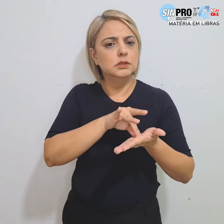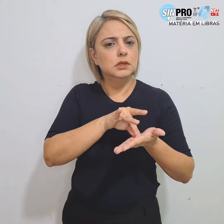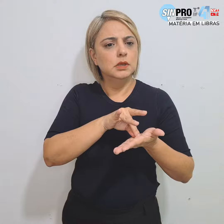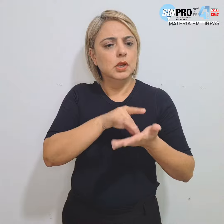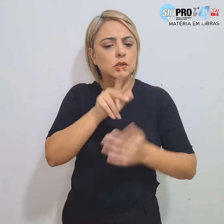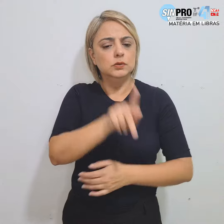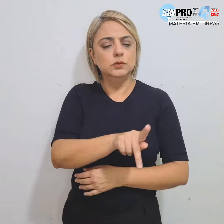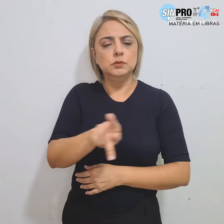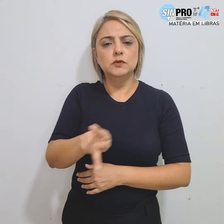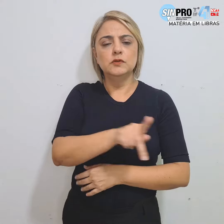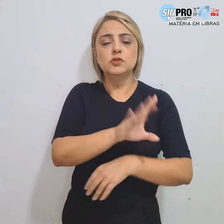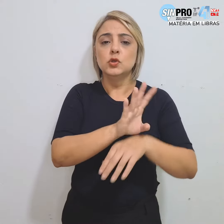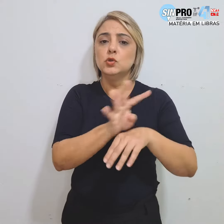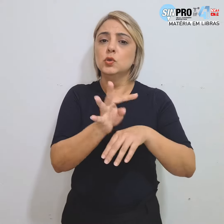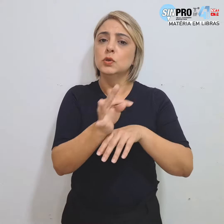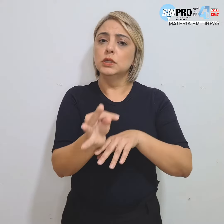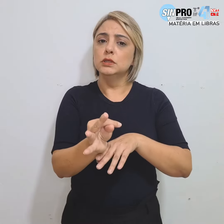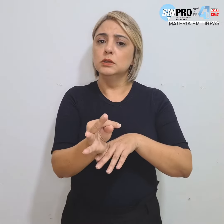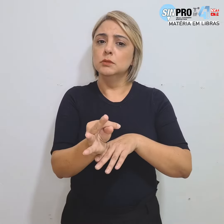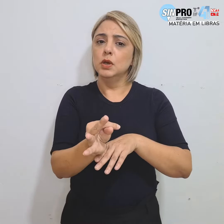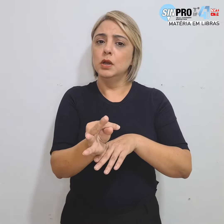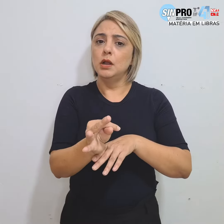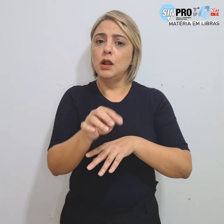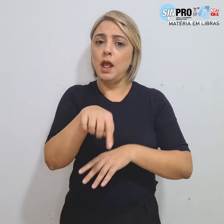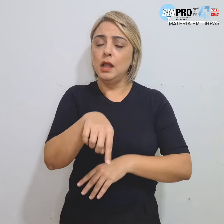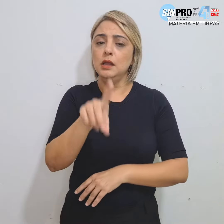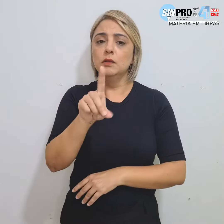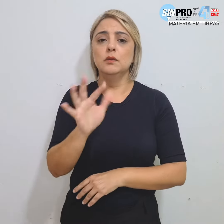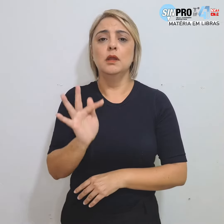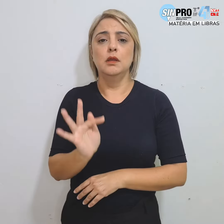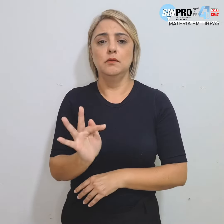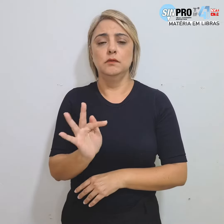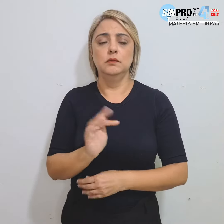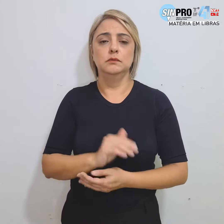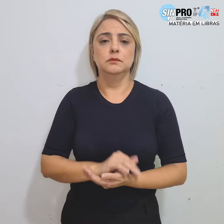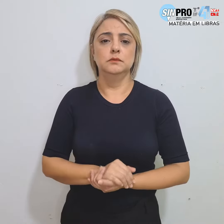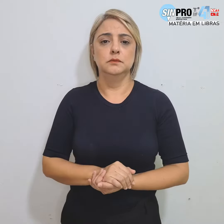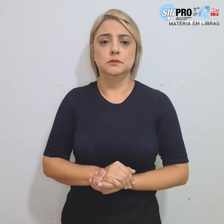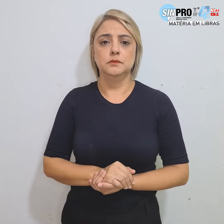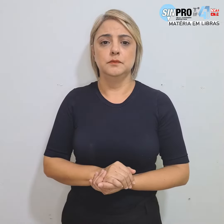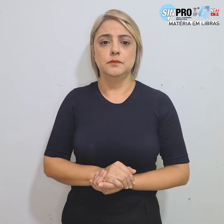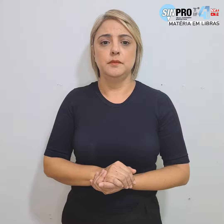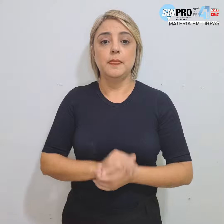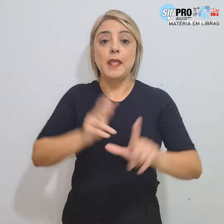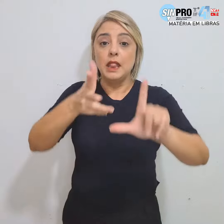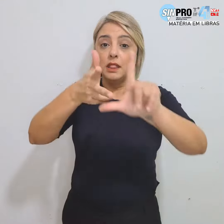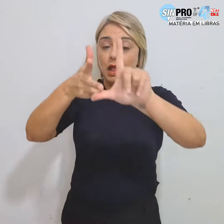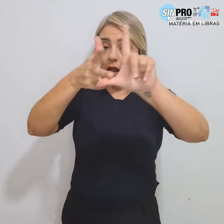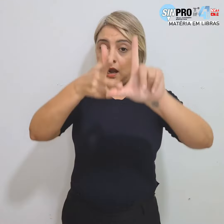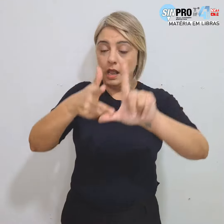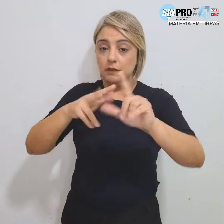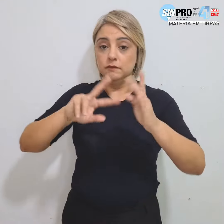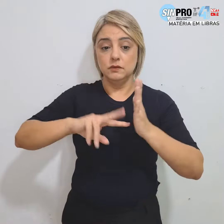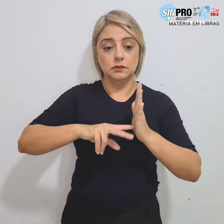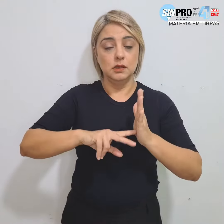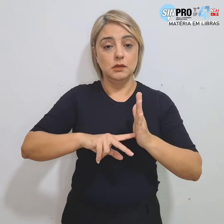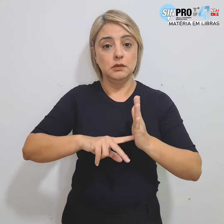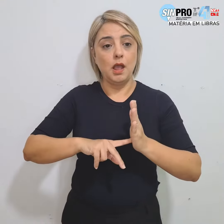professor do contrato temporário no Distrito Federal. Na live, o sindicato receberá vários